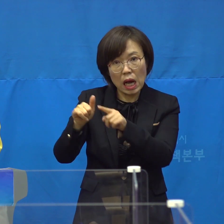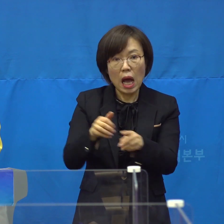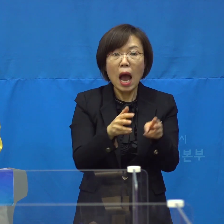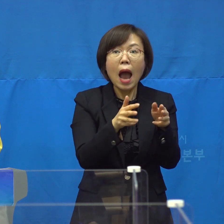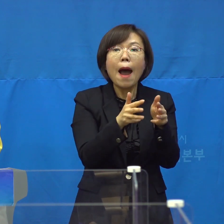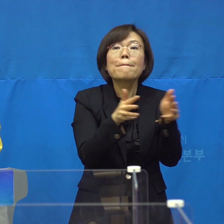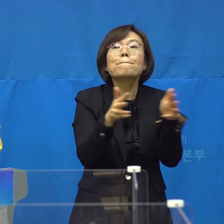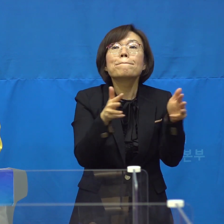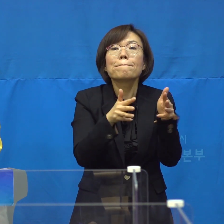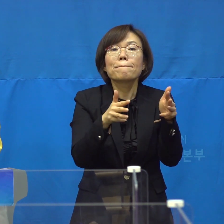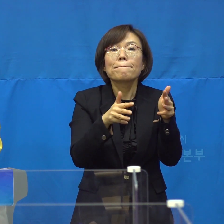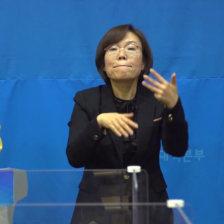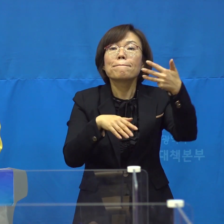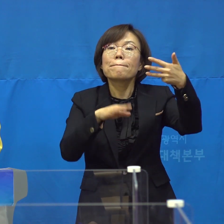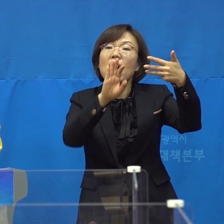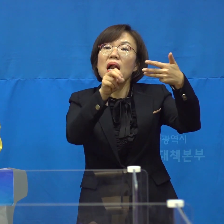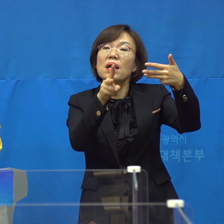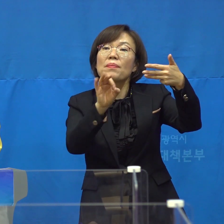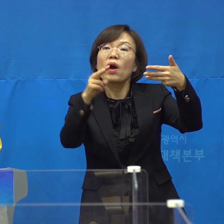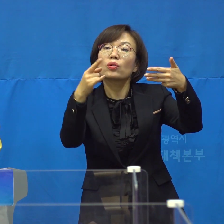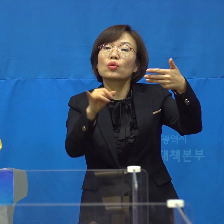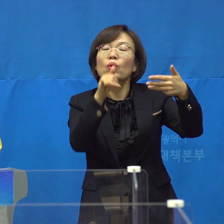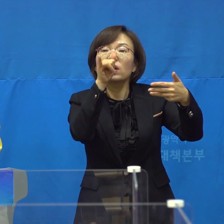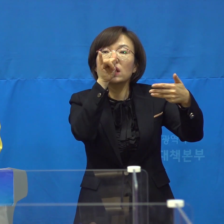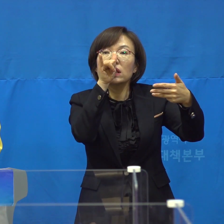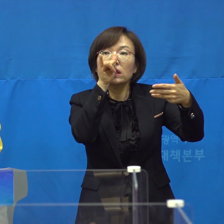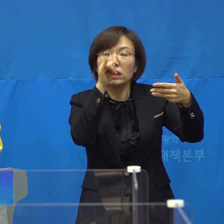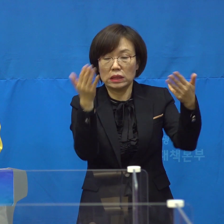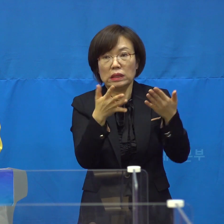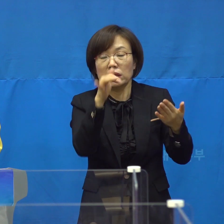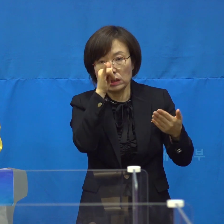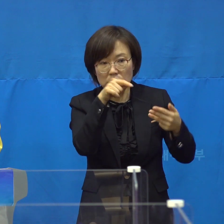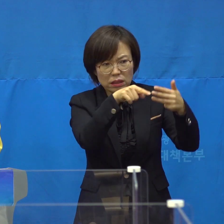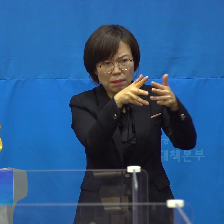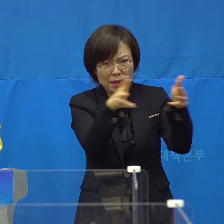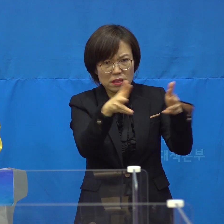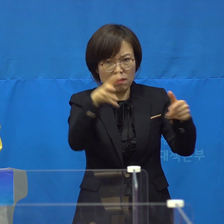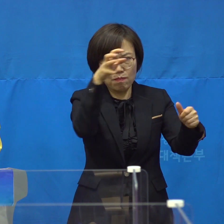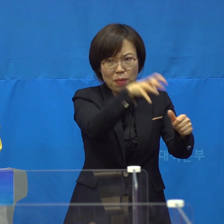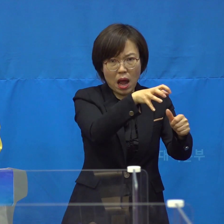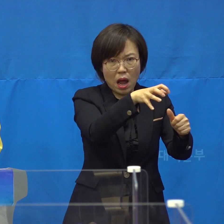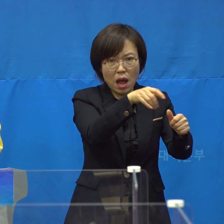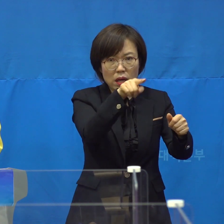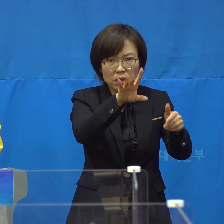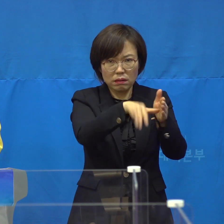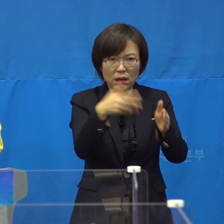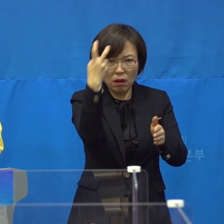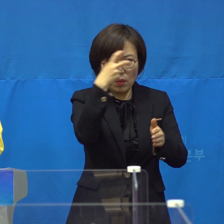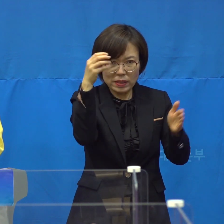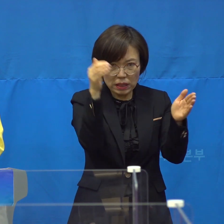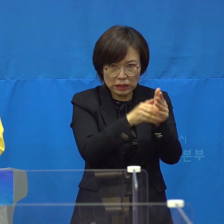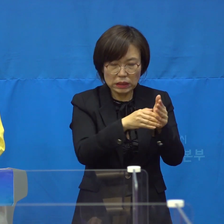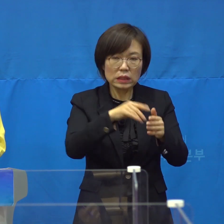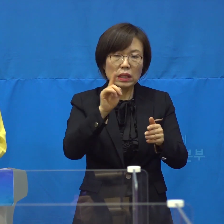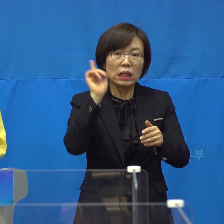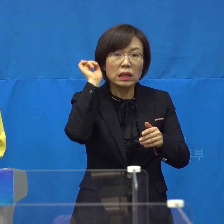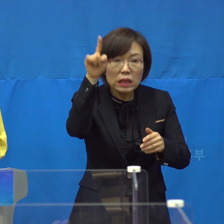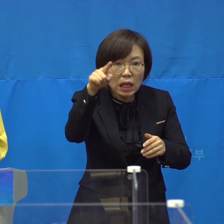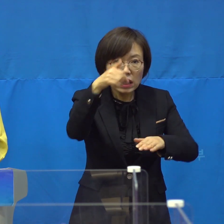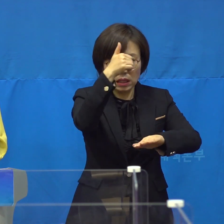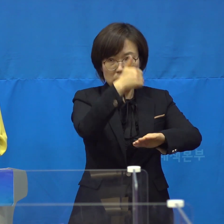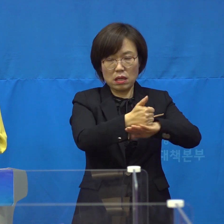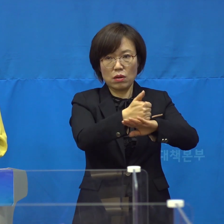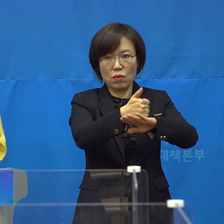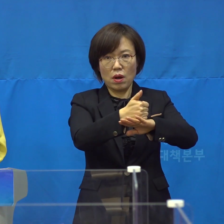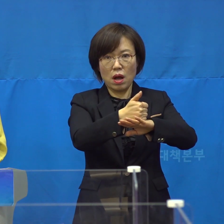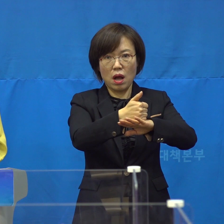그 8병동에 근무를 했기 때문에 그 병동을 격리를 했습니다. 하고 그날 전수검사를 하고 다음날